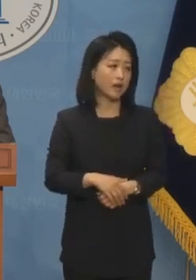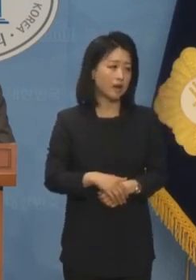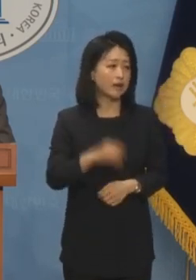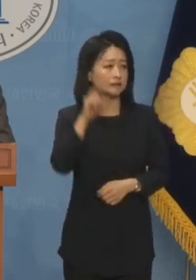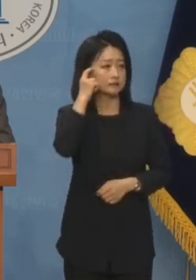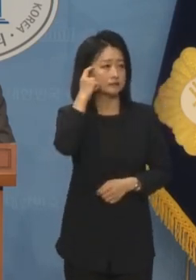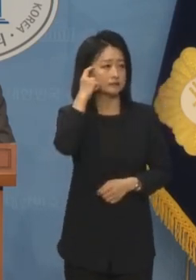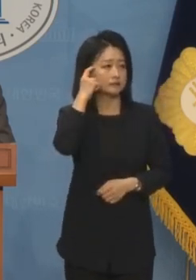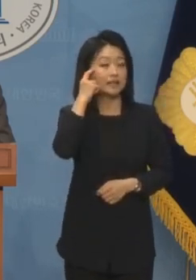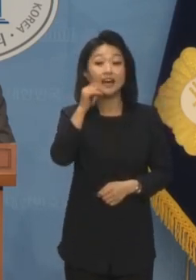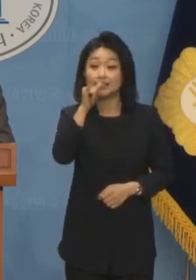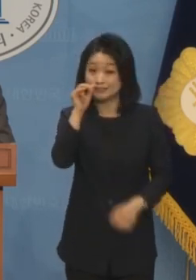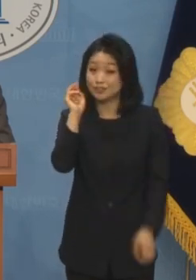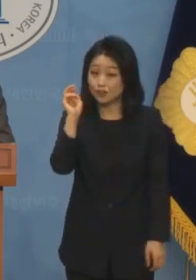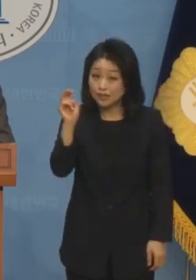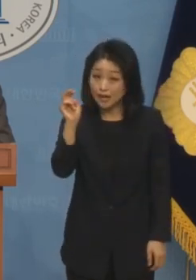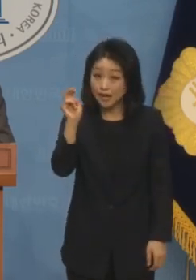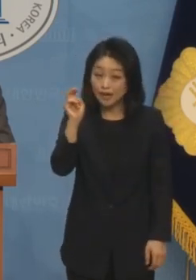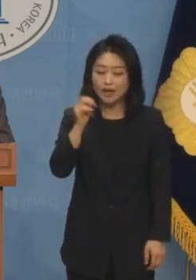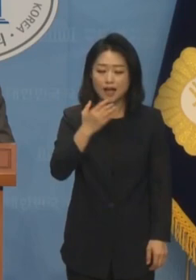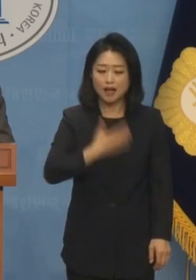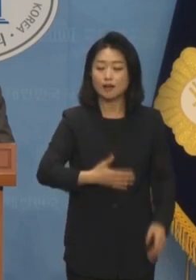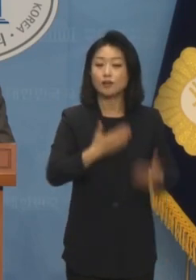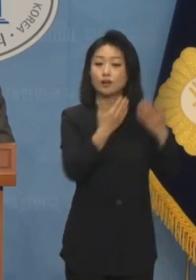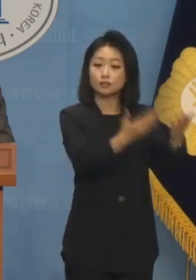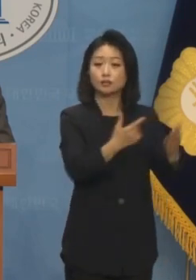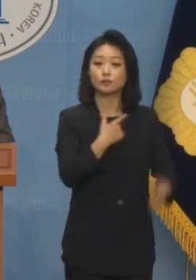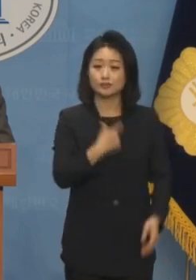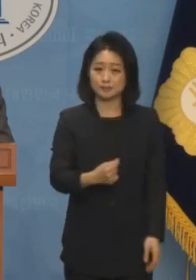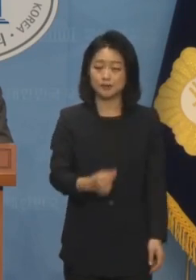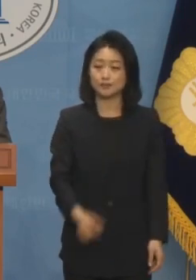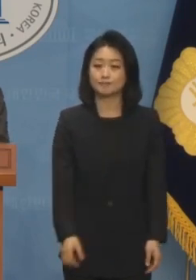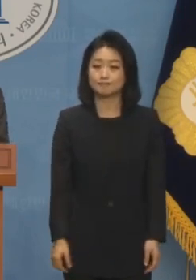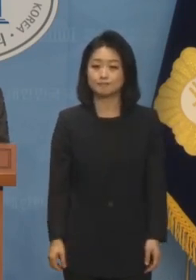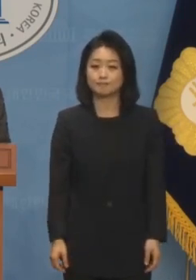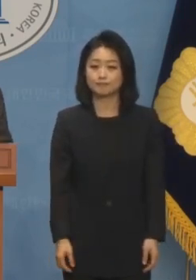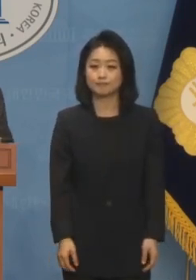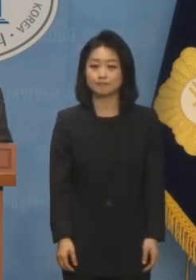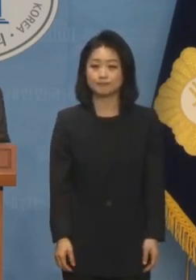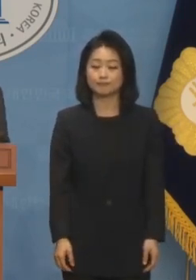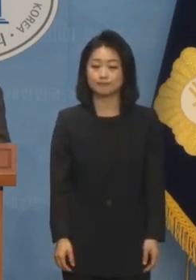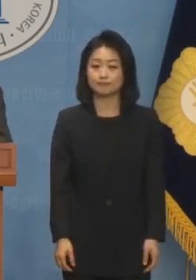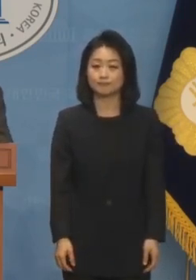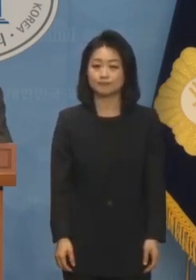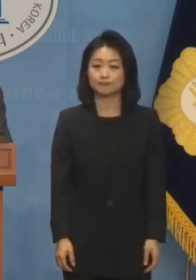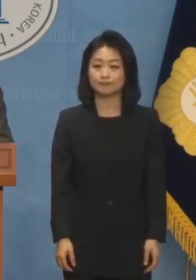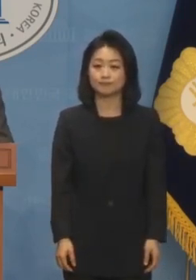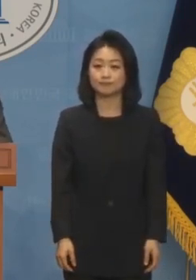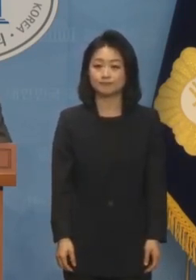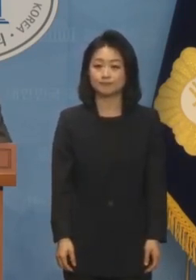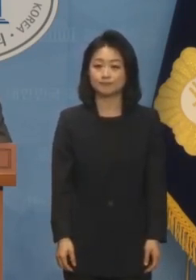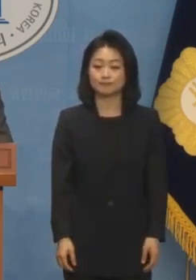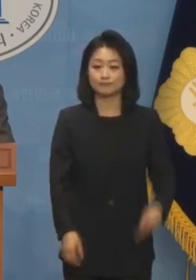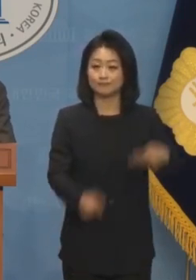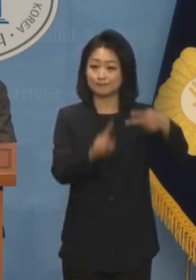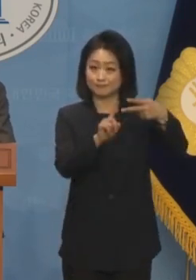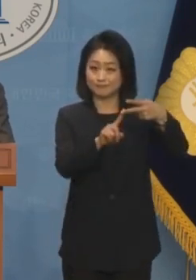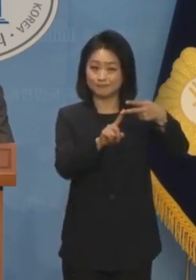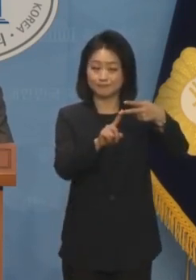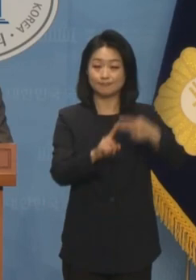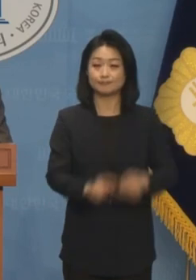수밖에 없다는 것만큼은 분명하다는 것을 알리겠습니다. 두 번째